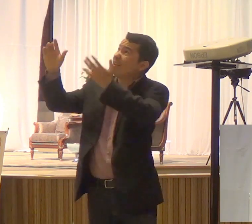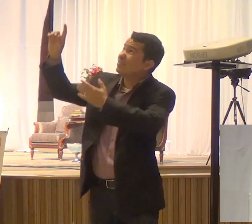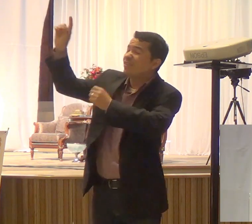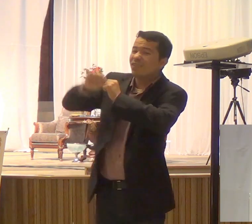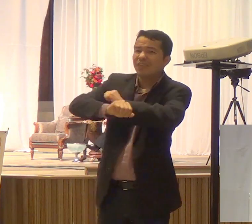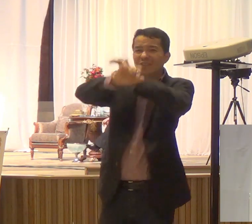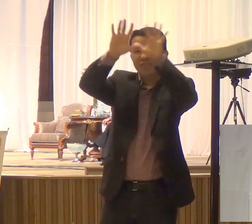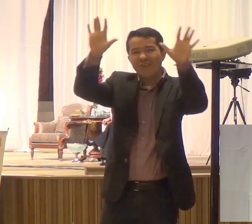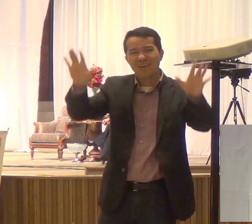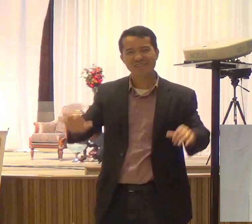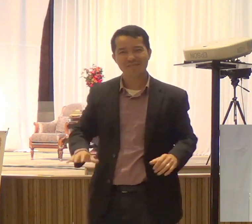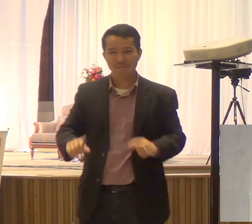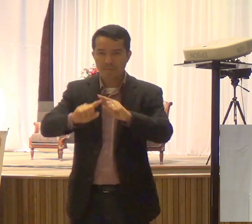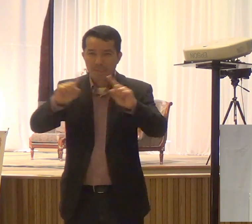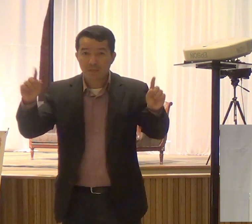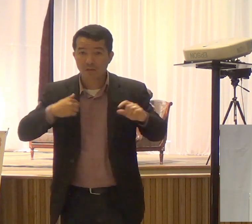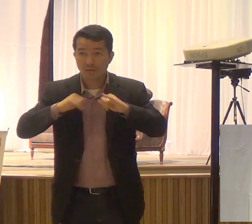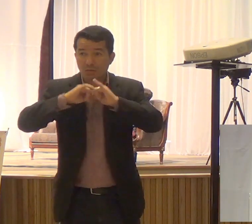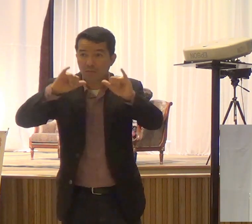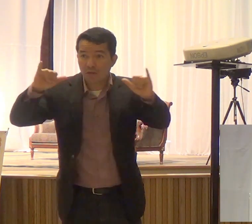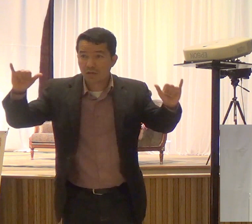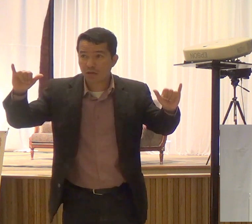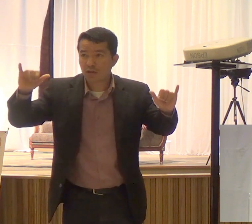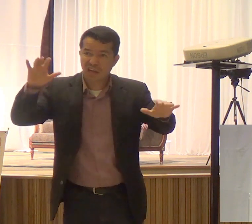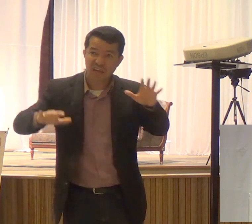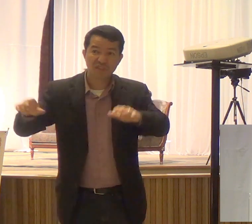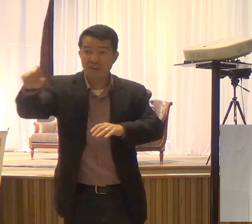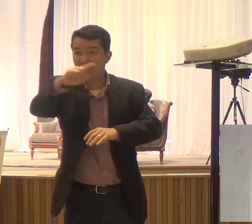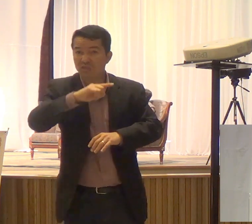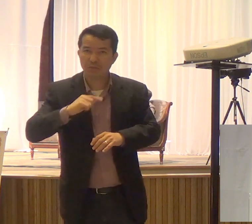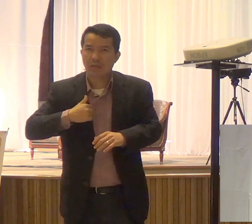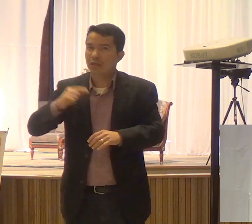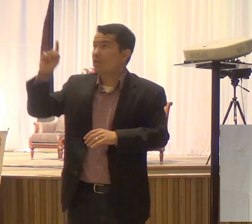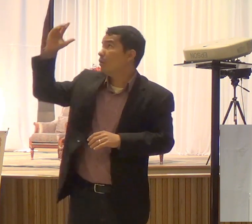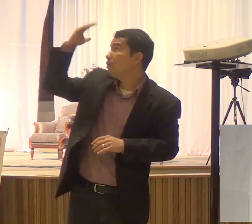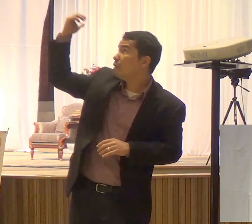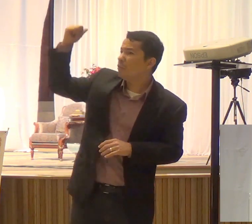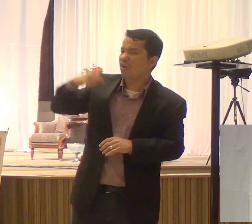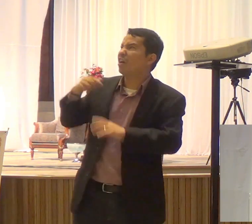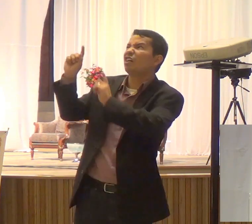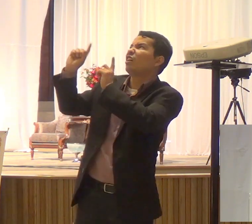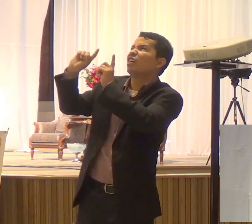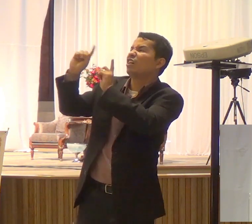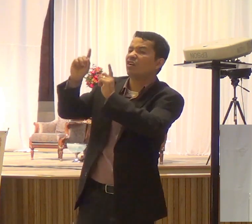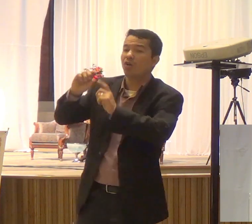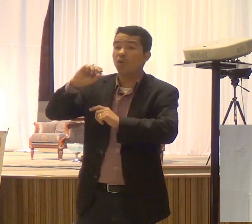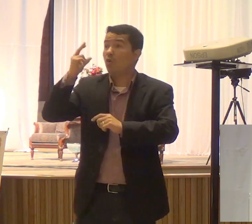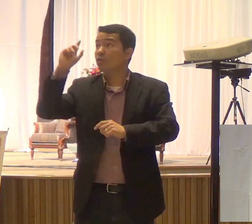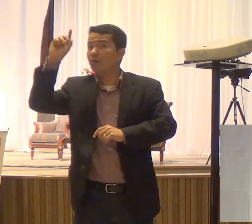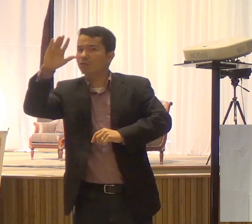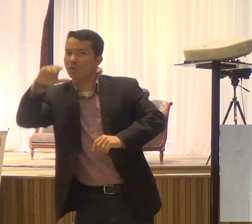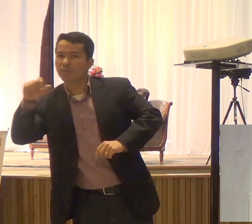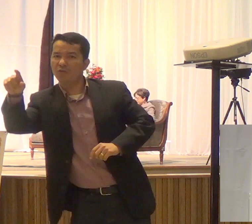coisa pior do que a gente não ser quem a gente foi chamado para ser. Parecer outra coisa